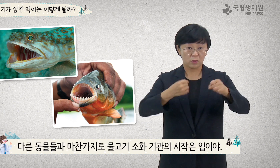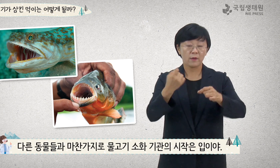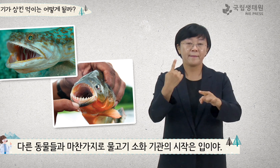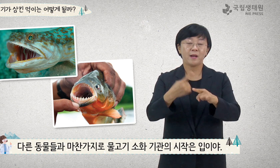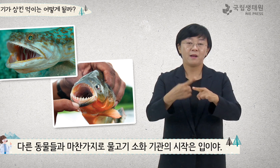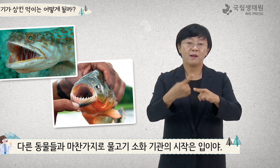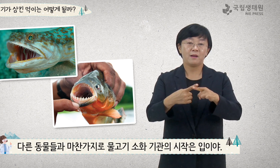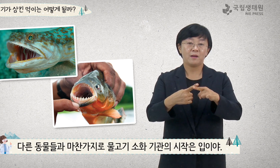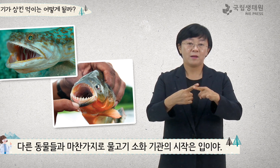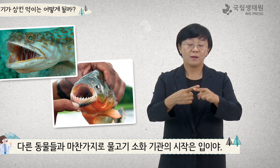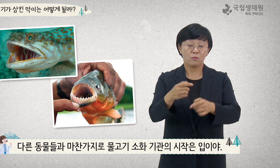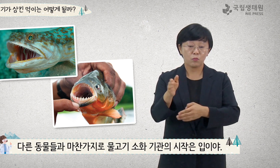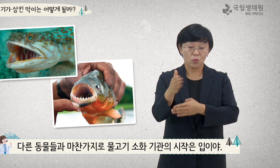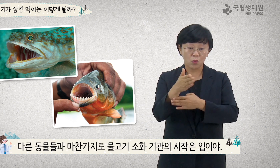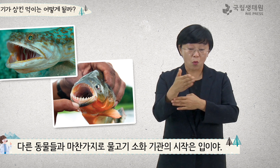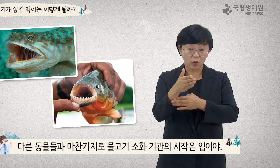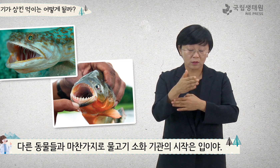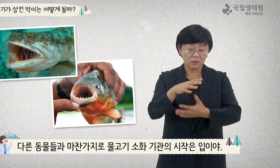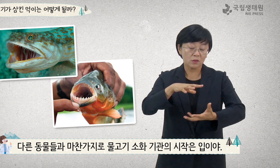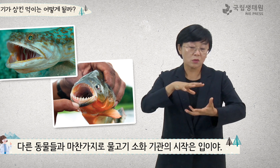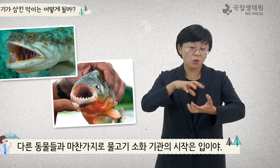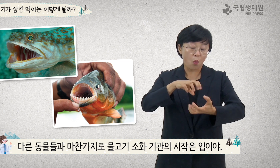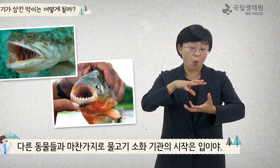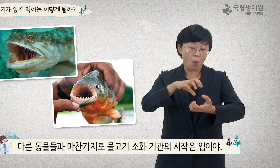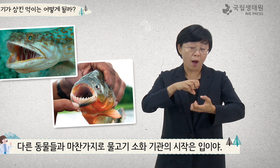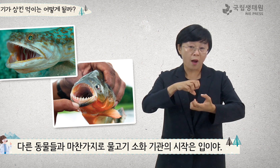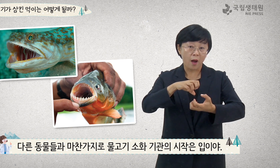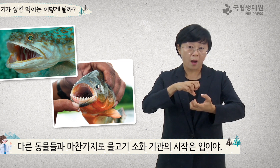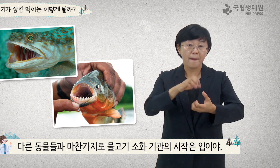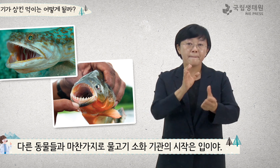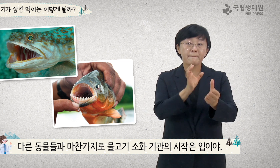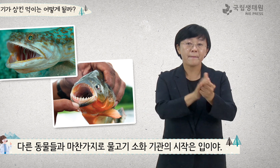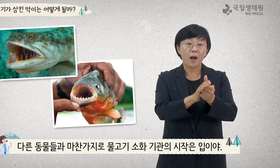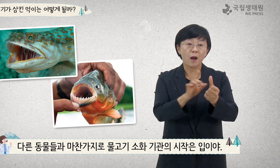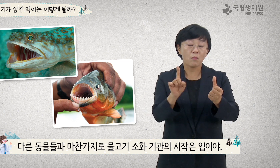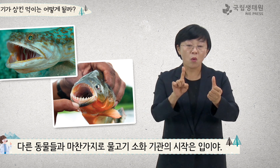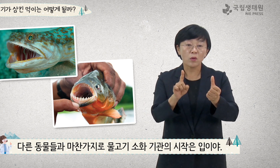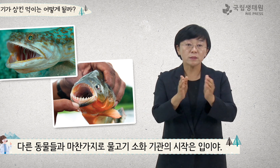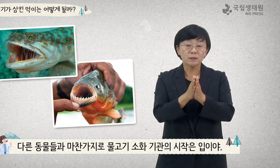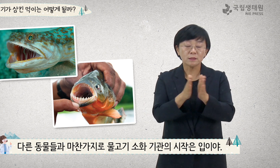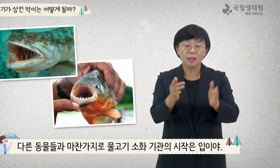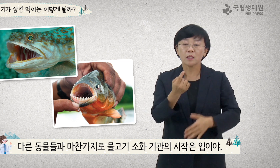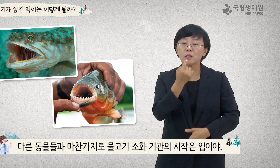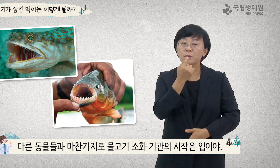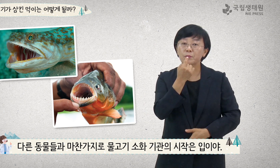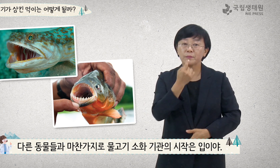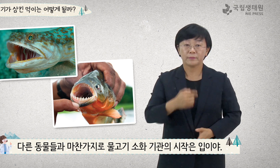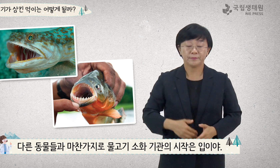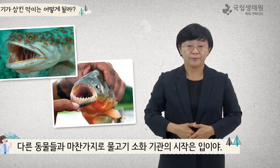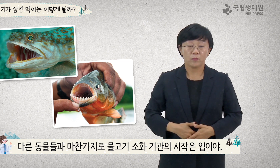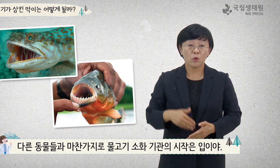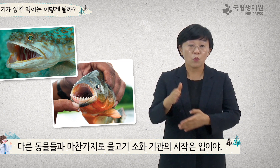다른 동물들과 마찬가지로 물고기 소화기관의 시작은 입이야.